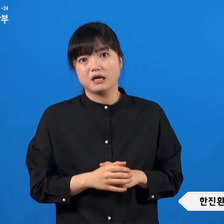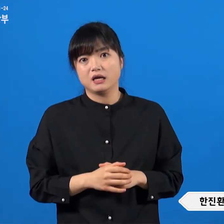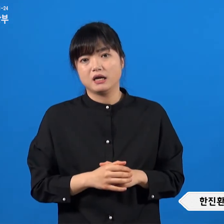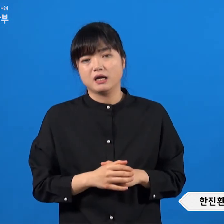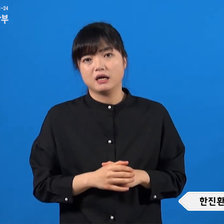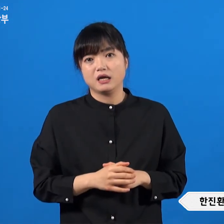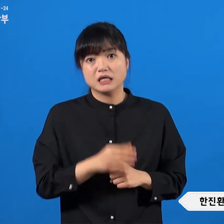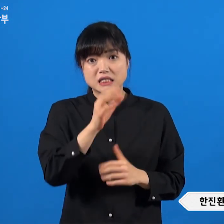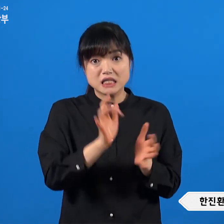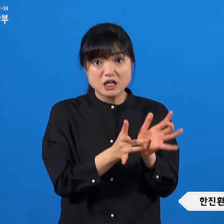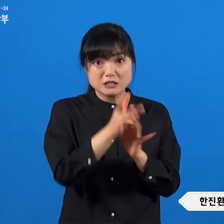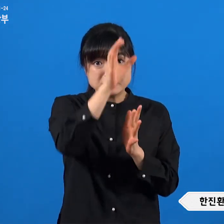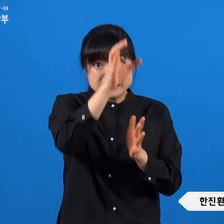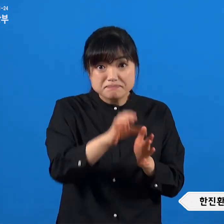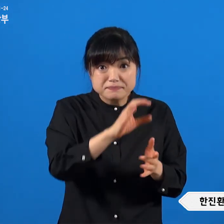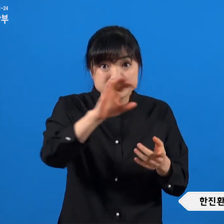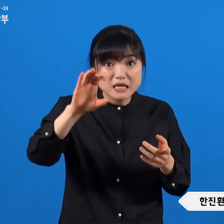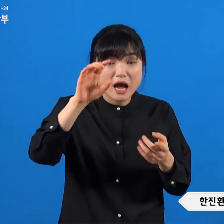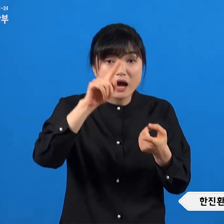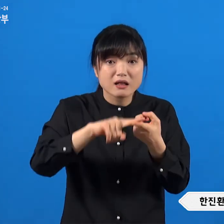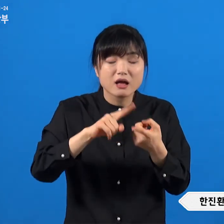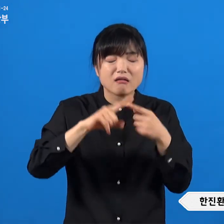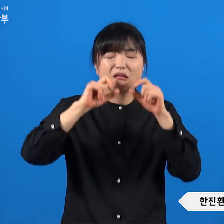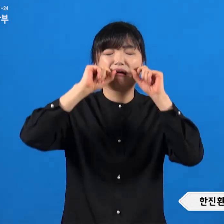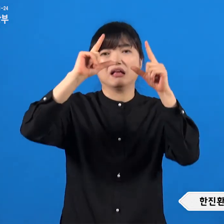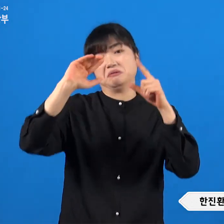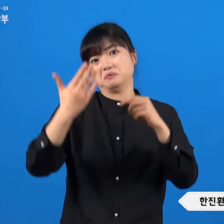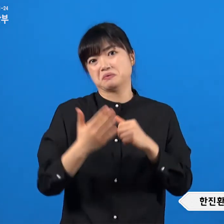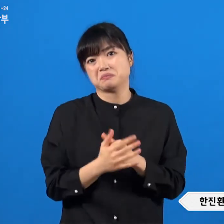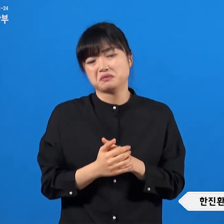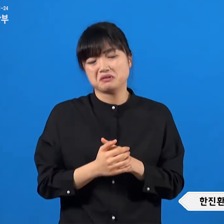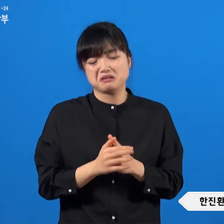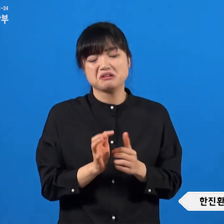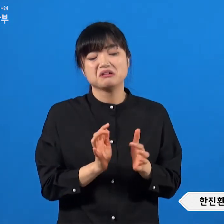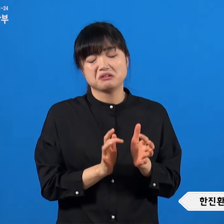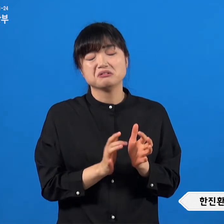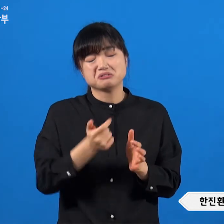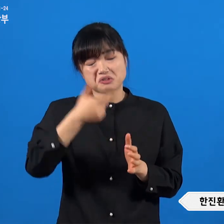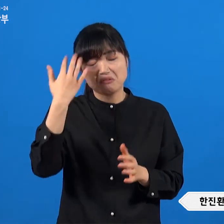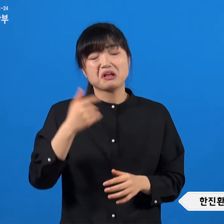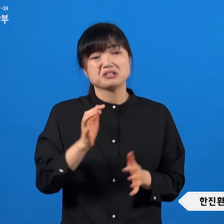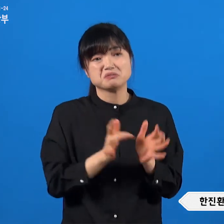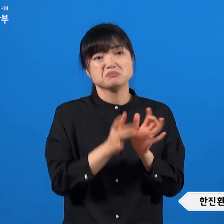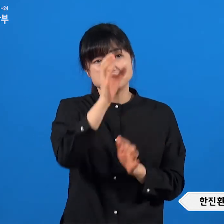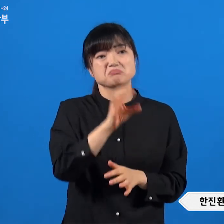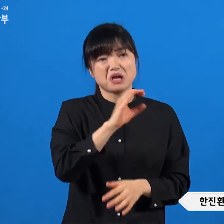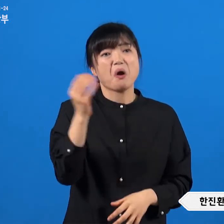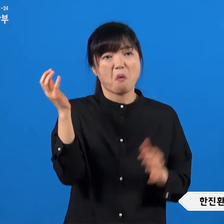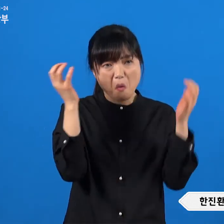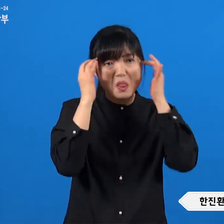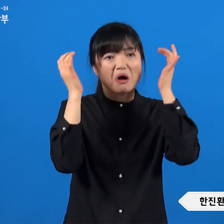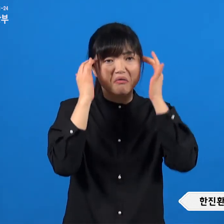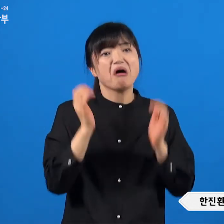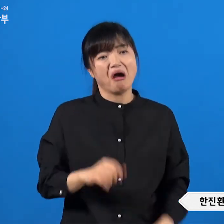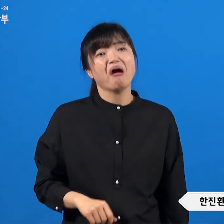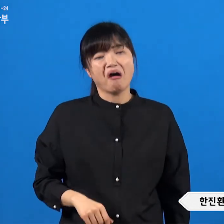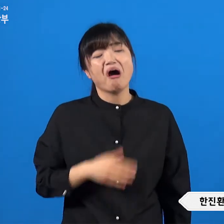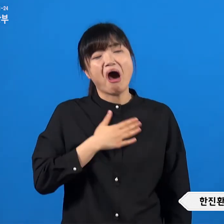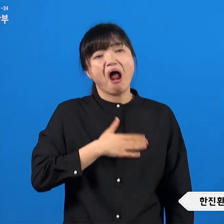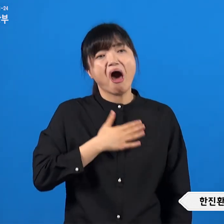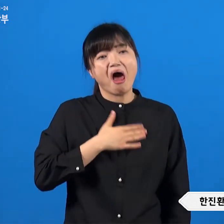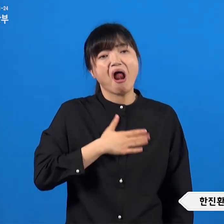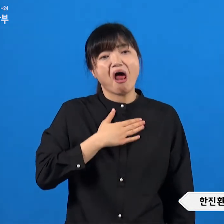예수님의 십자가 고난이 깨달아지기 시작합니다. 전에는 뭐 십자가의 고난, 십자가 고난 그런 건 다 안다고